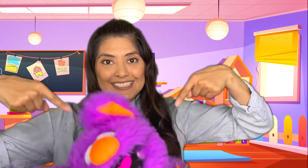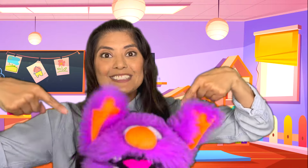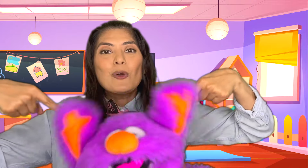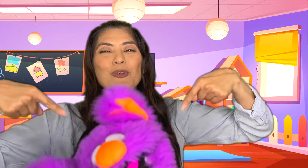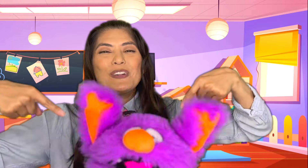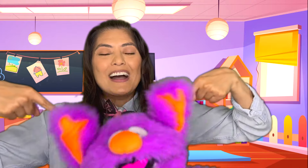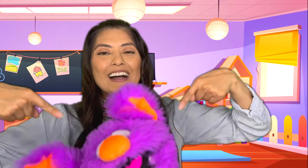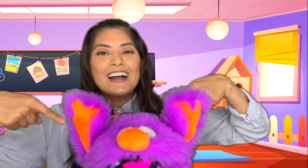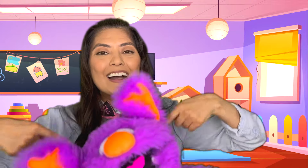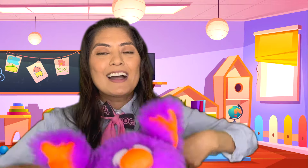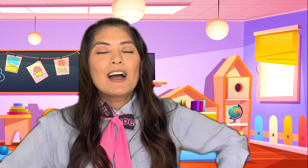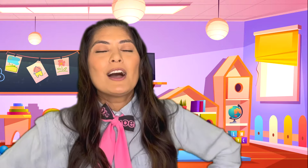Aquí está Uva.